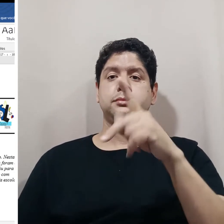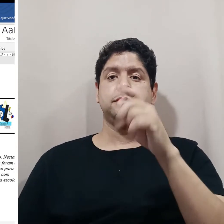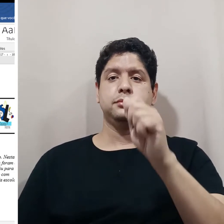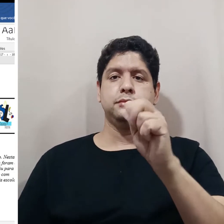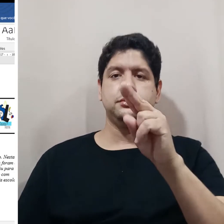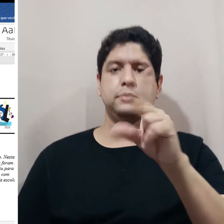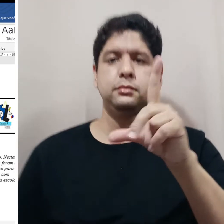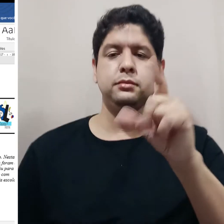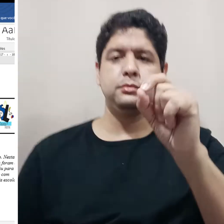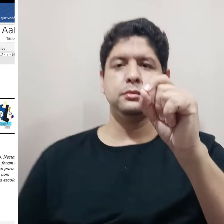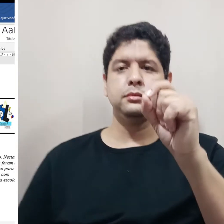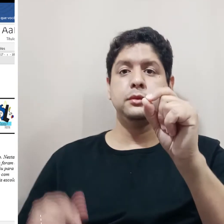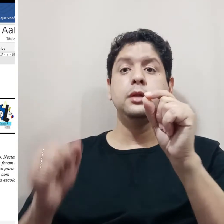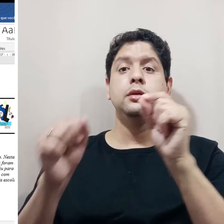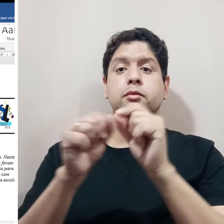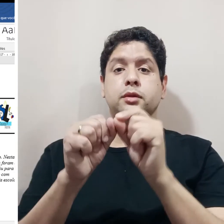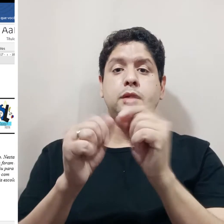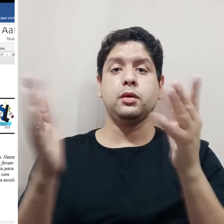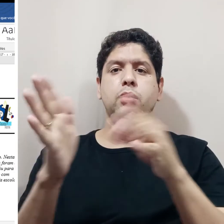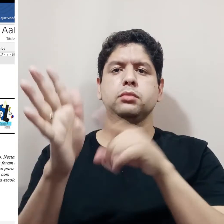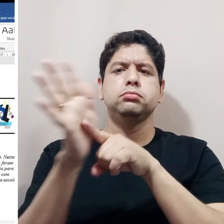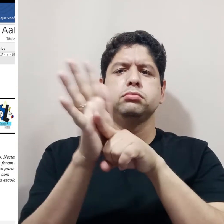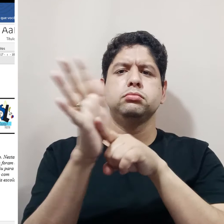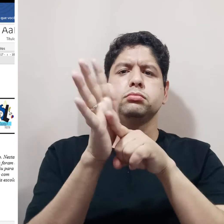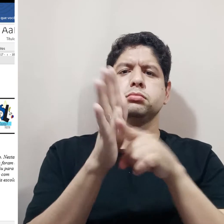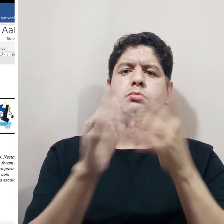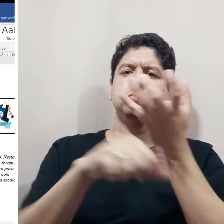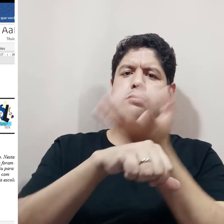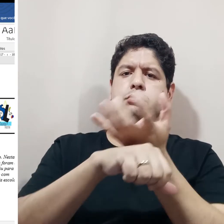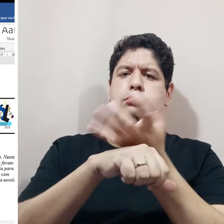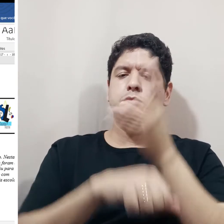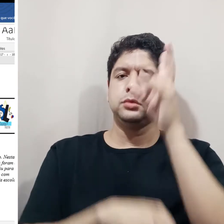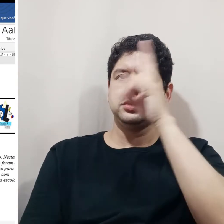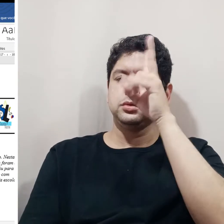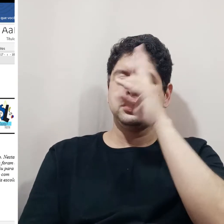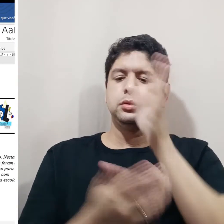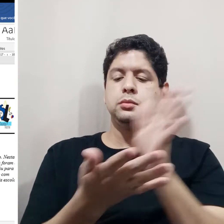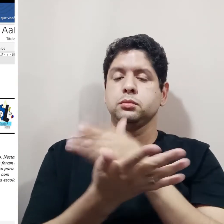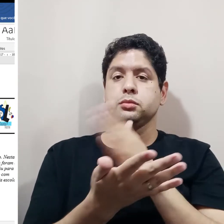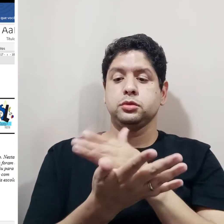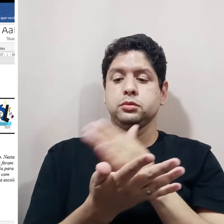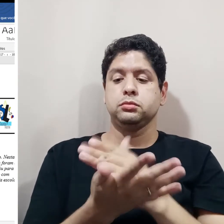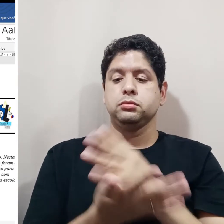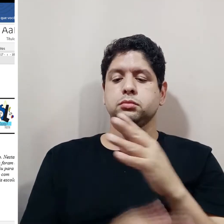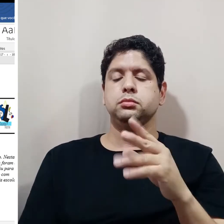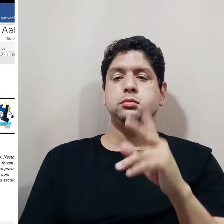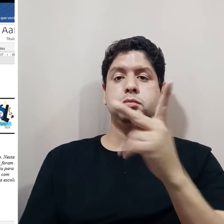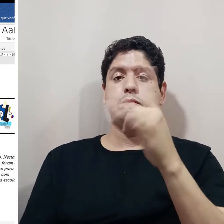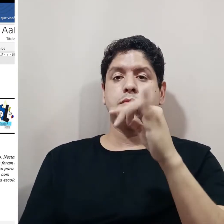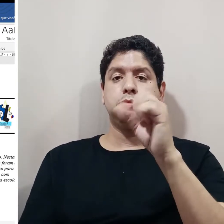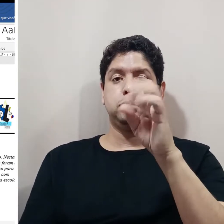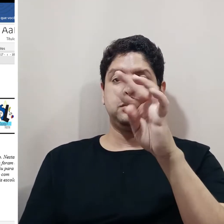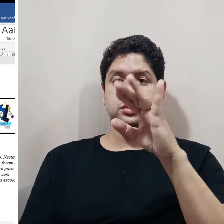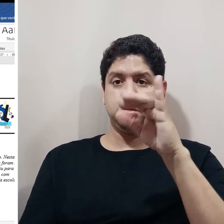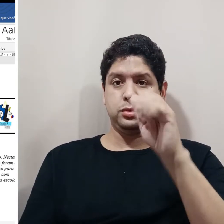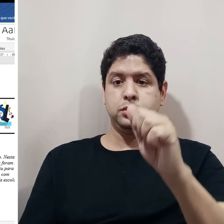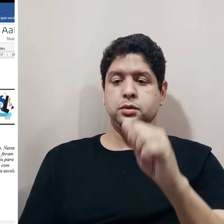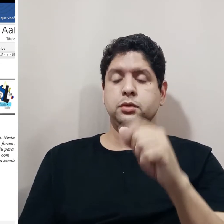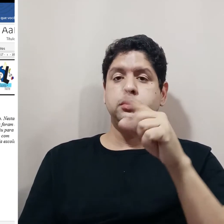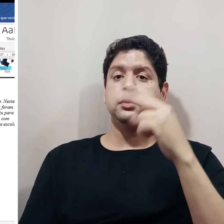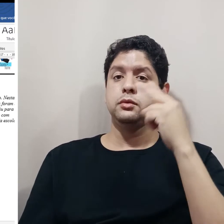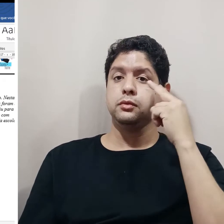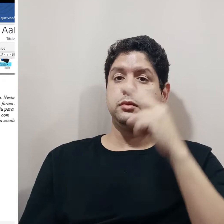Olá pessoal, tudo bem? Eu sou o professor Paulo e hoje nós vamos fazer a correção das atividades